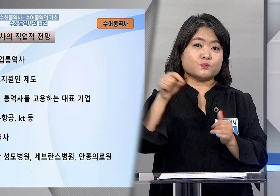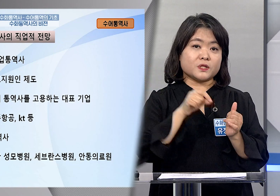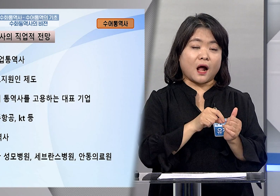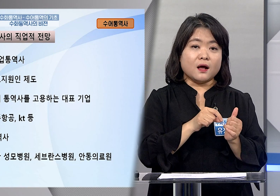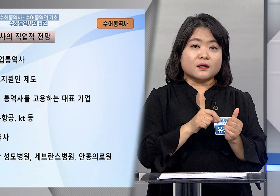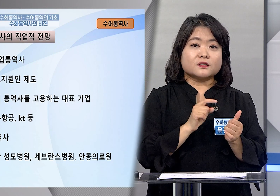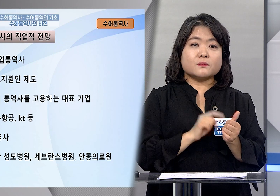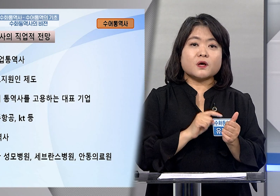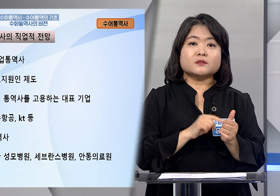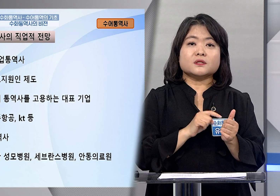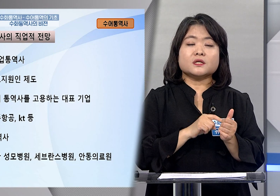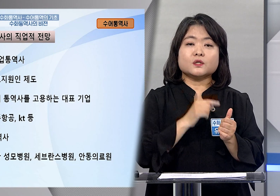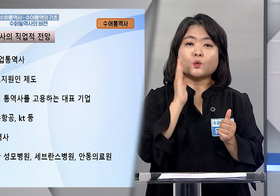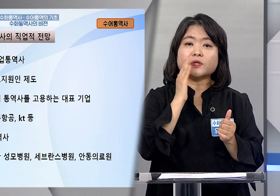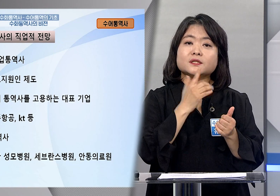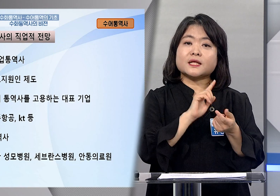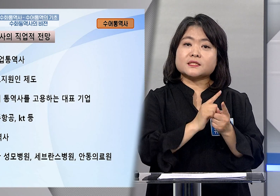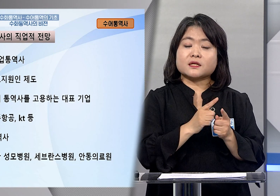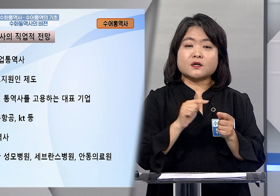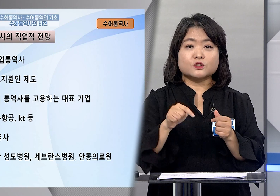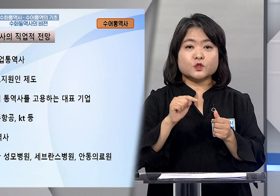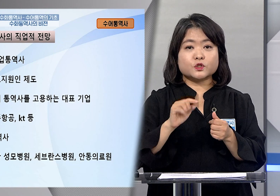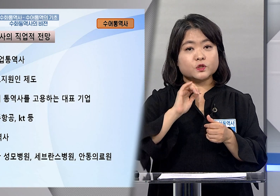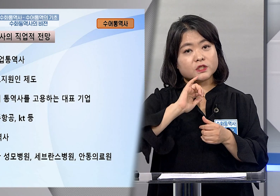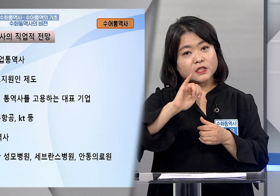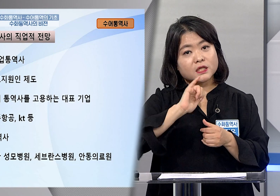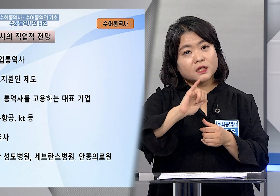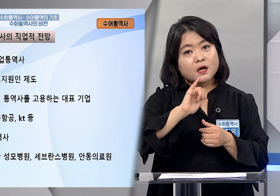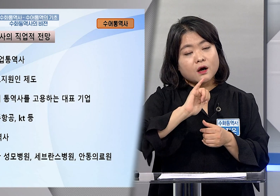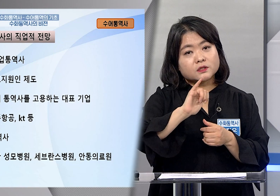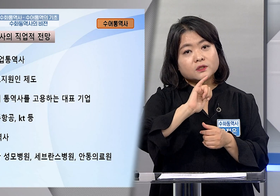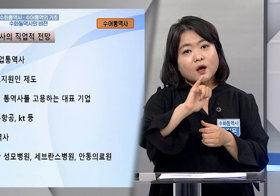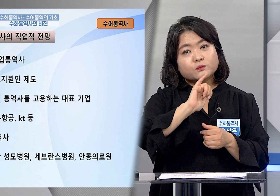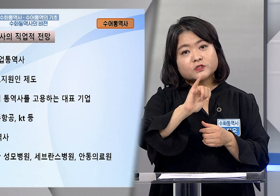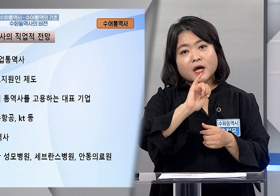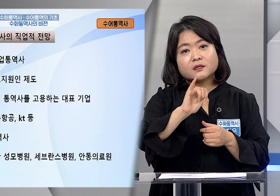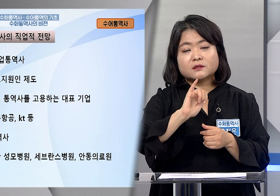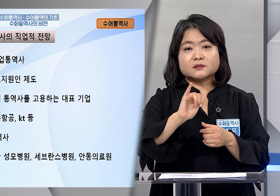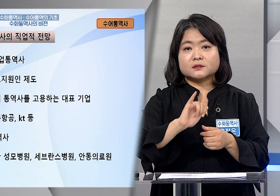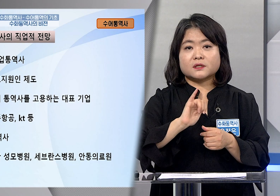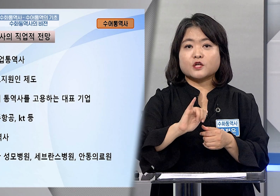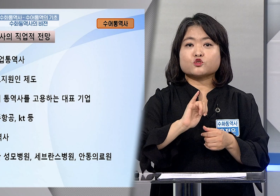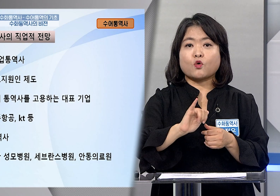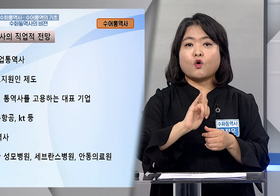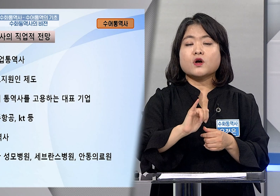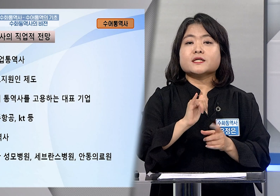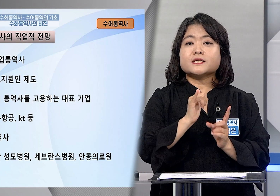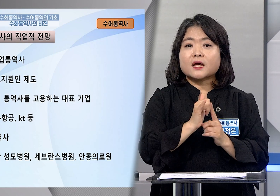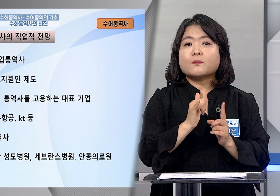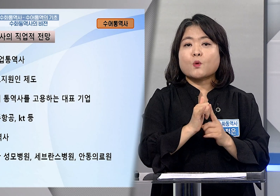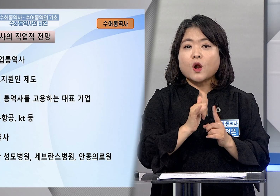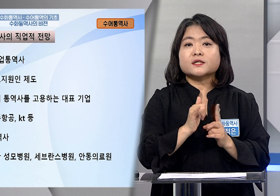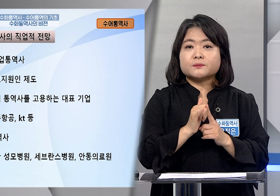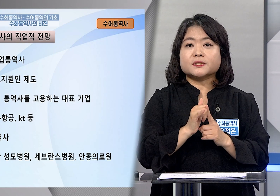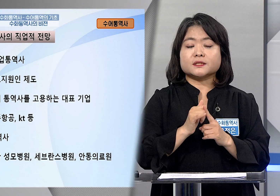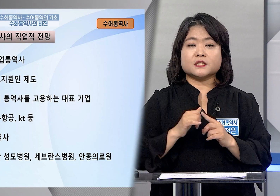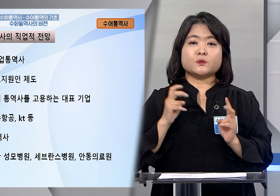보내줍니다. 그러면 이 농인을 대신해서 근로지원인이 전화 업무나 이런 것들을 해주고, 이 사람의 월급은 이